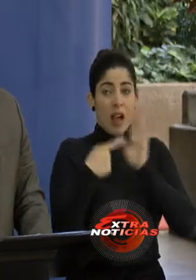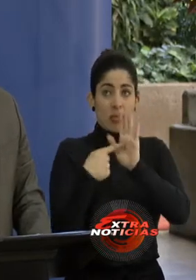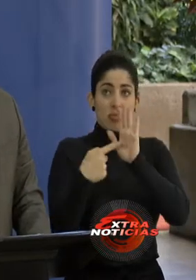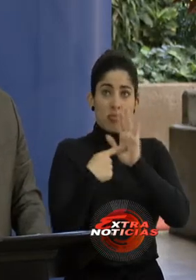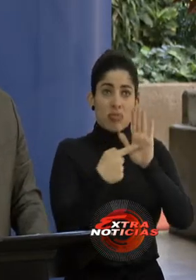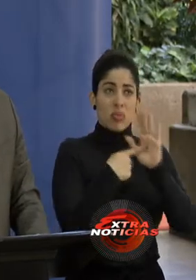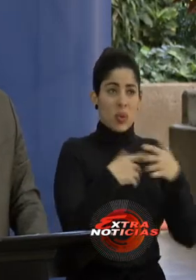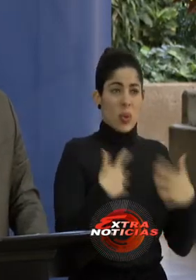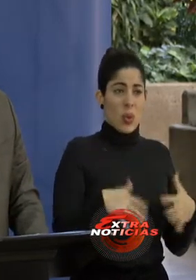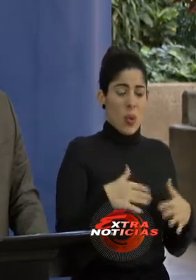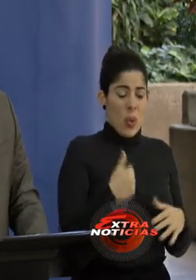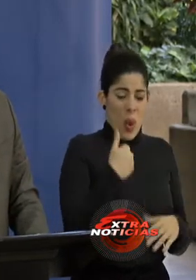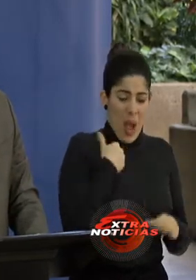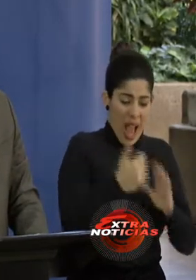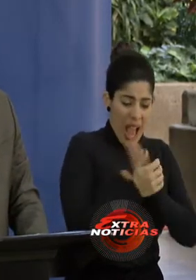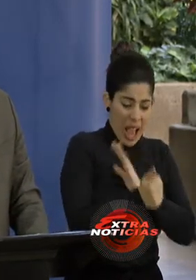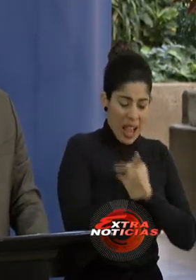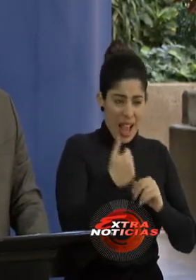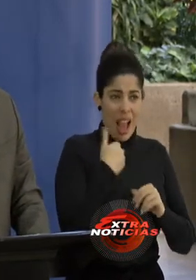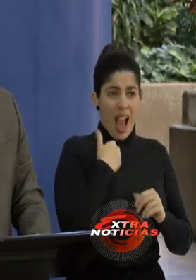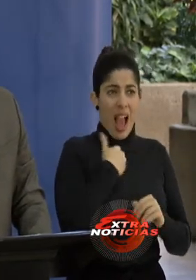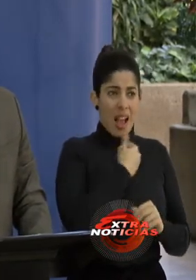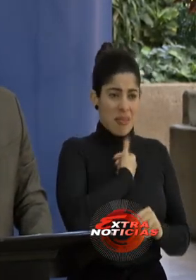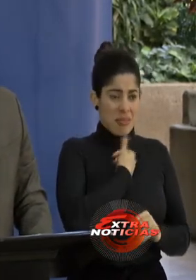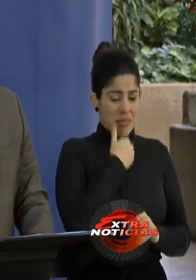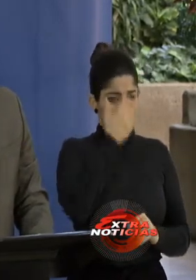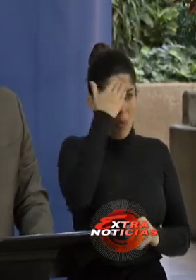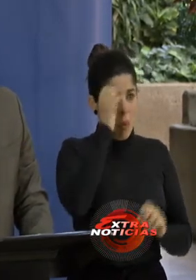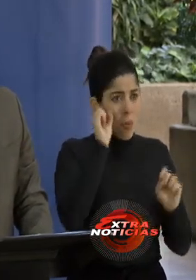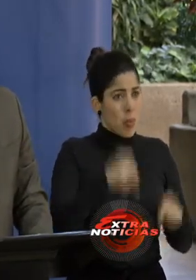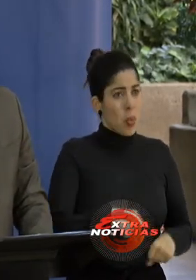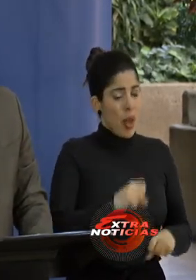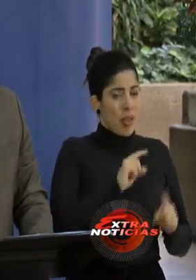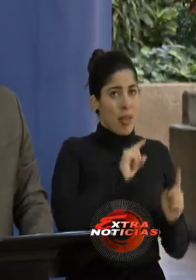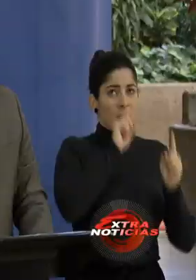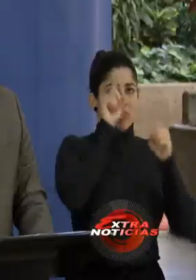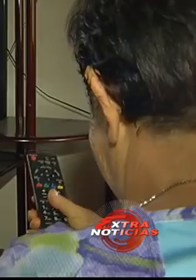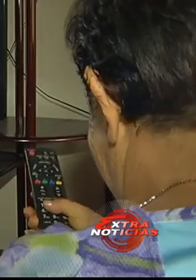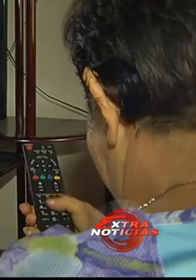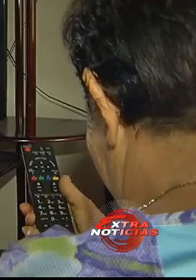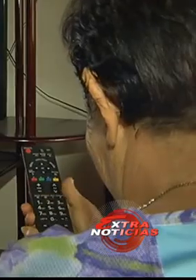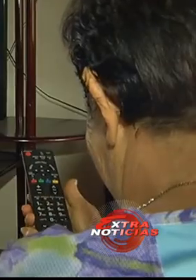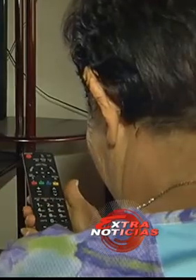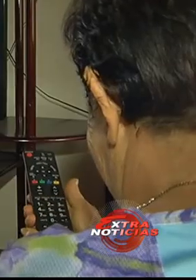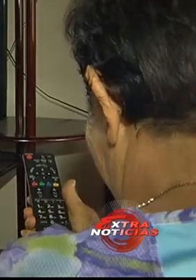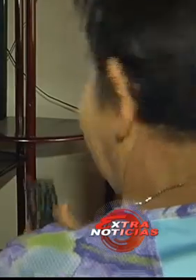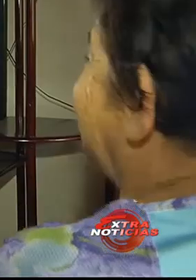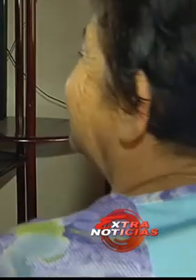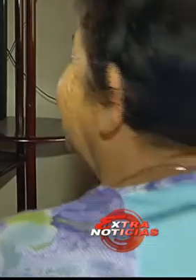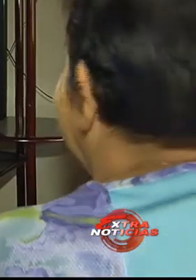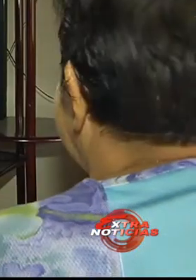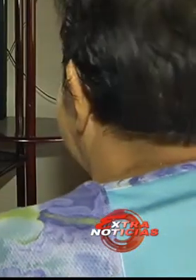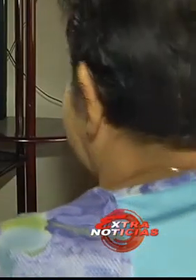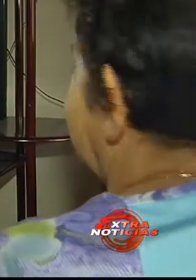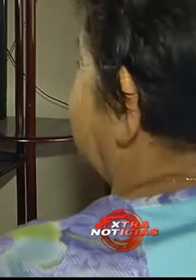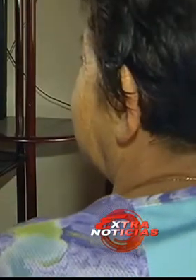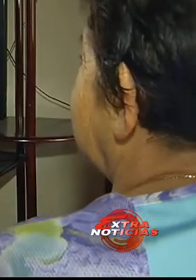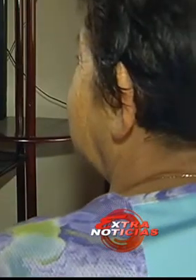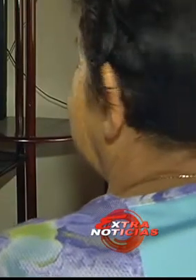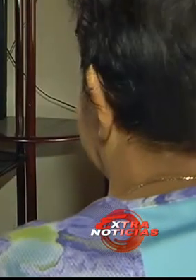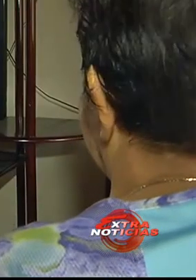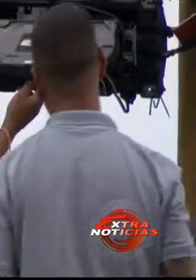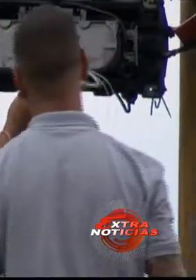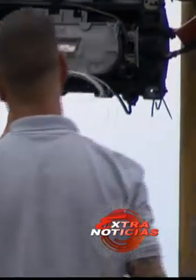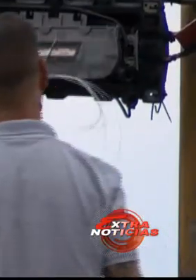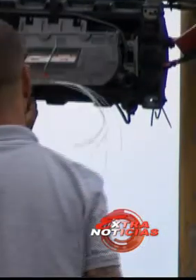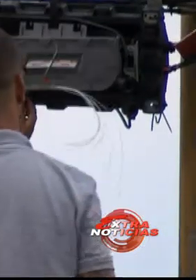todo el talento y la capacidad para estar allí creo que es algo que vale la pena en lo que vale la pena avanzar ambos proyectos serán una